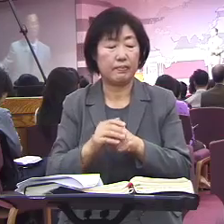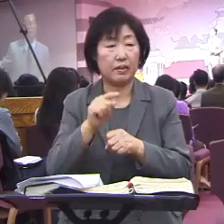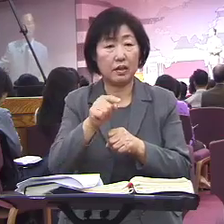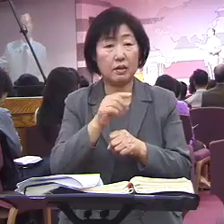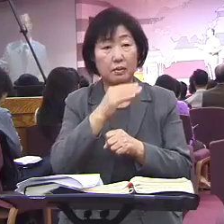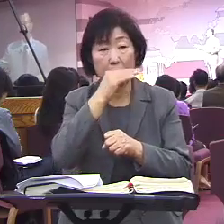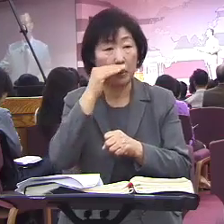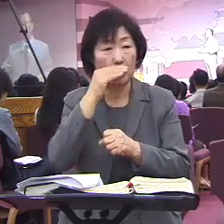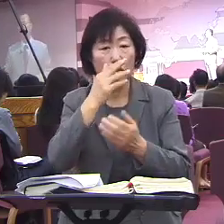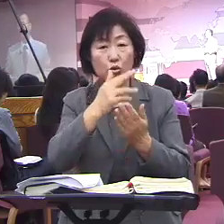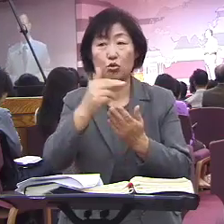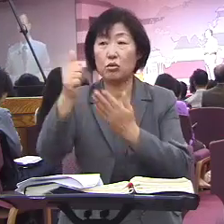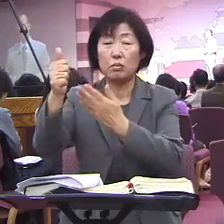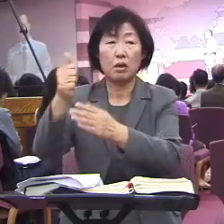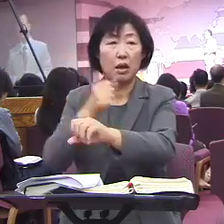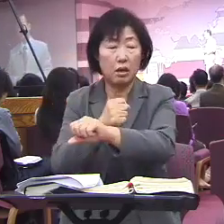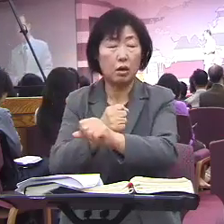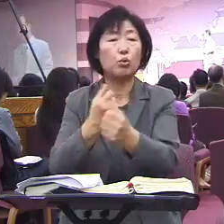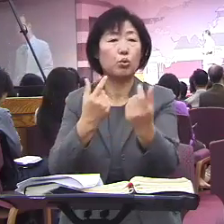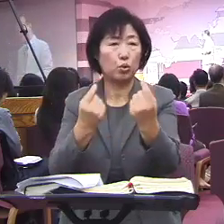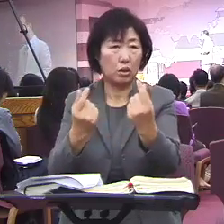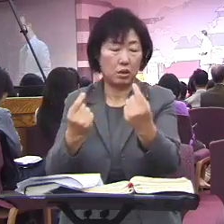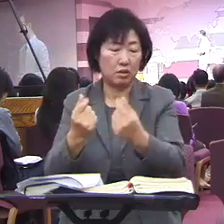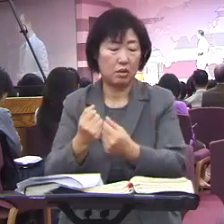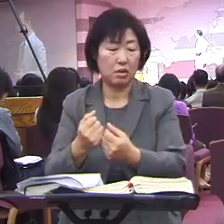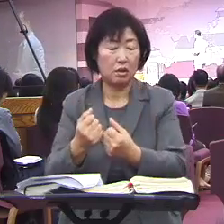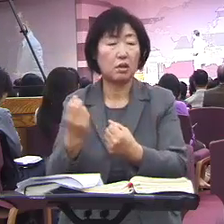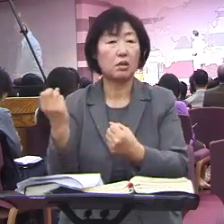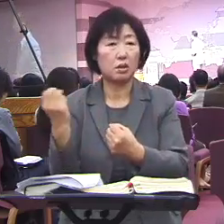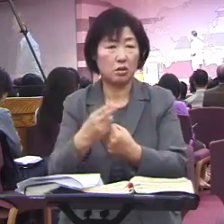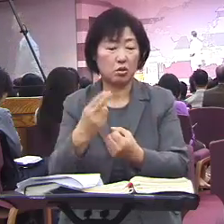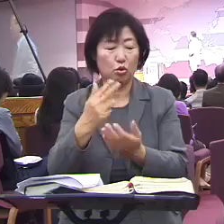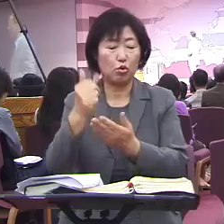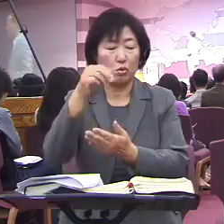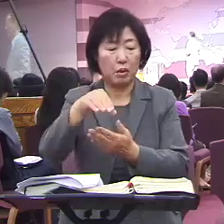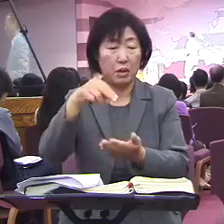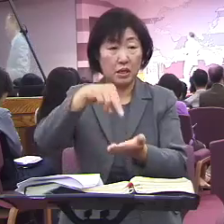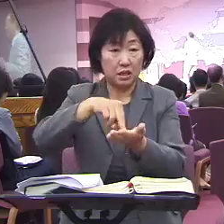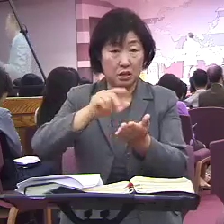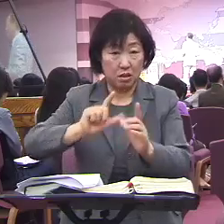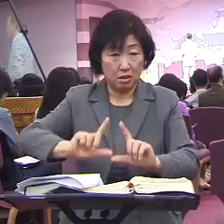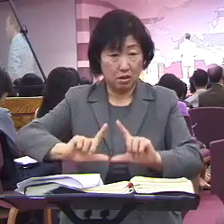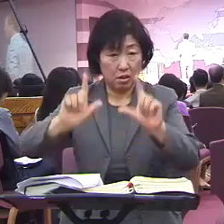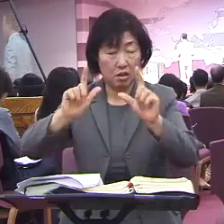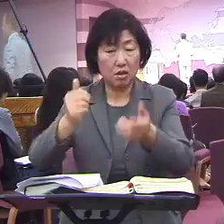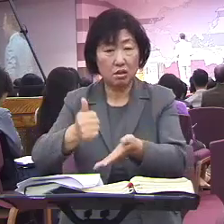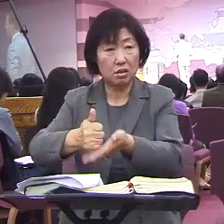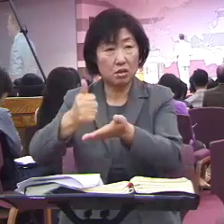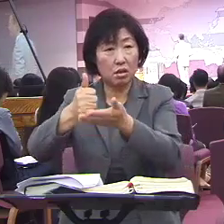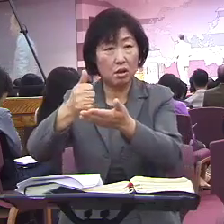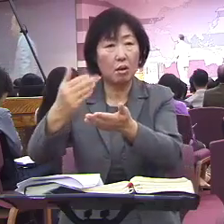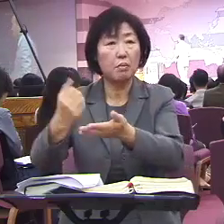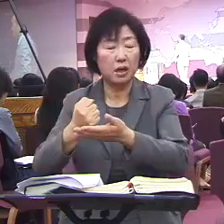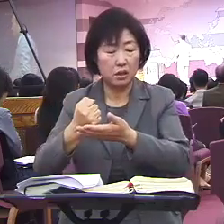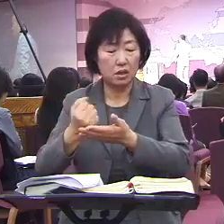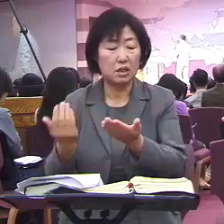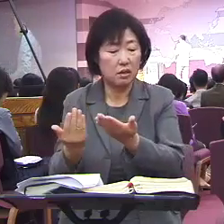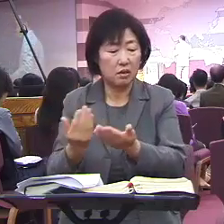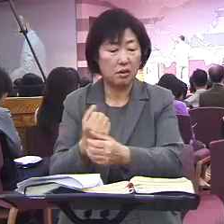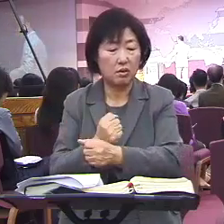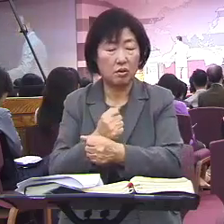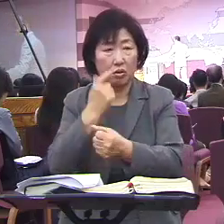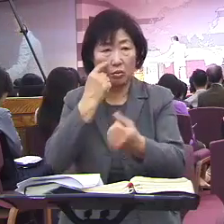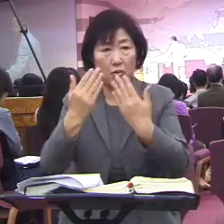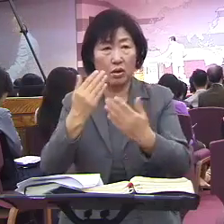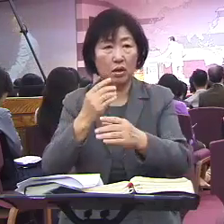이것은 바로 주님께 한 것이고, 그리고 주님 앞에 서는 날 우리가 칭찬받을 일이라고